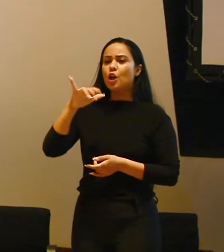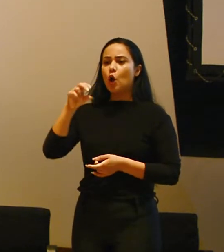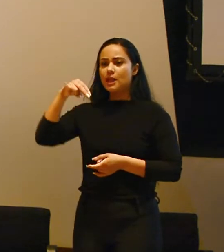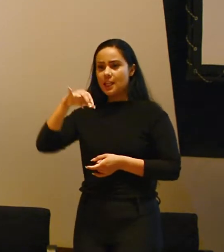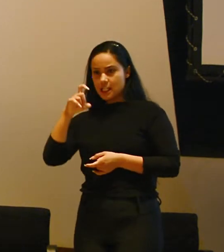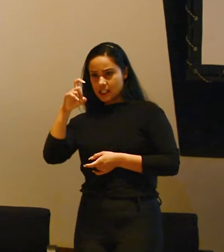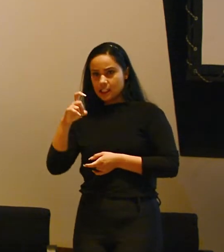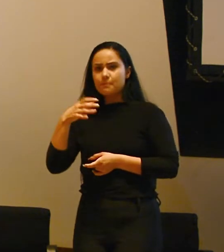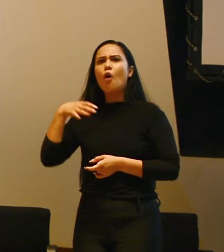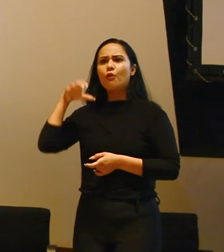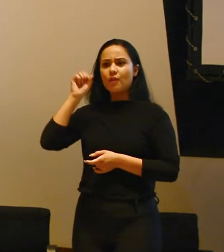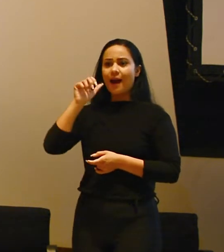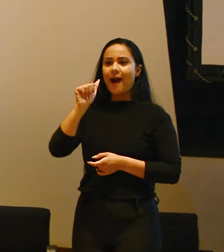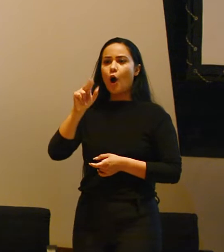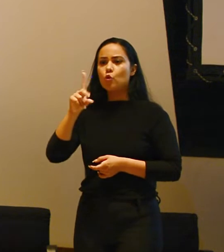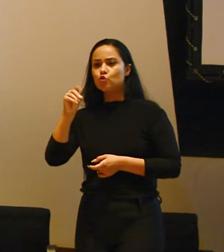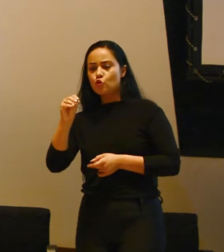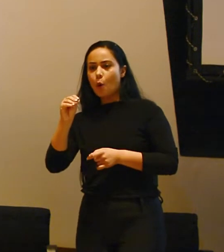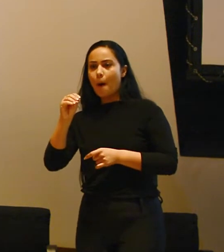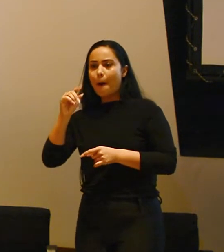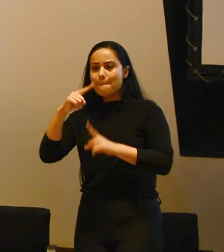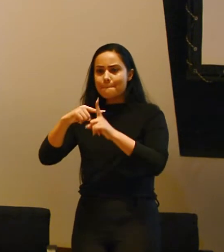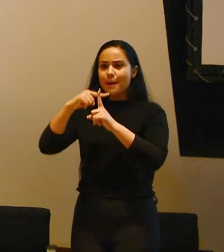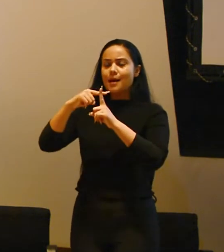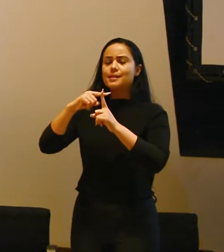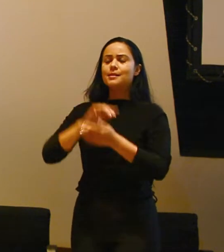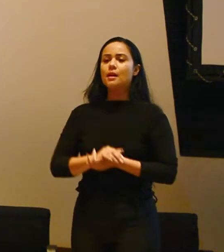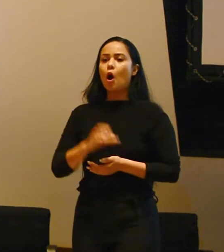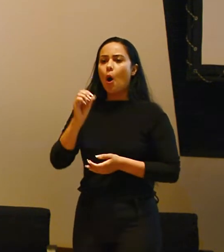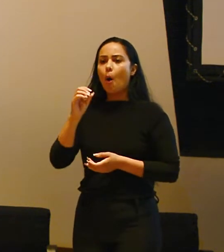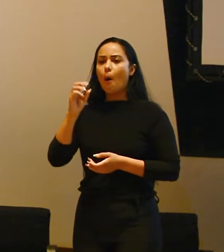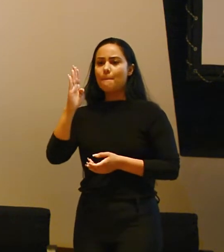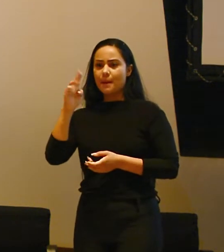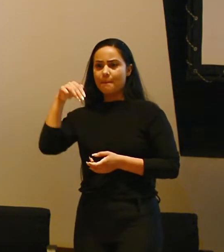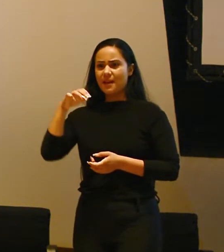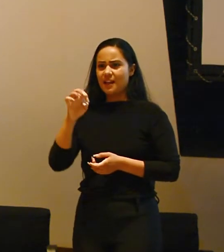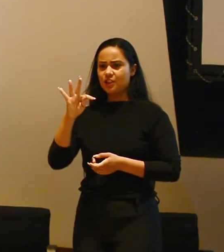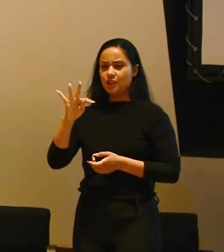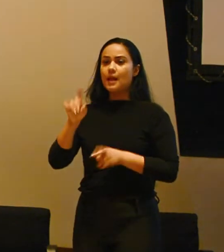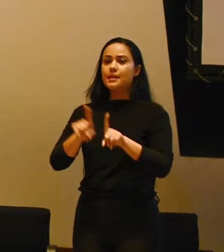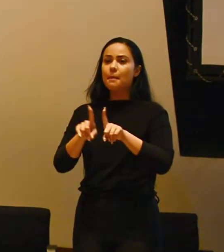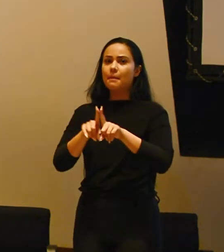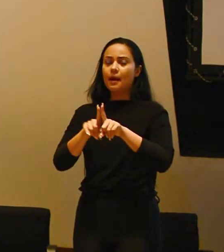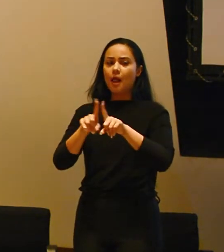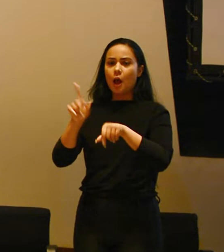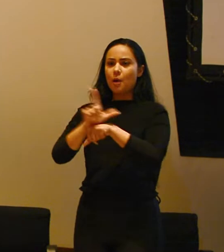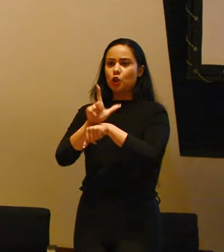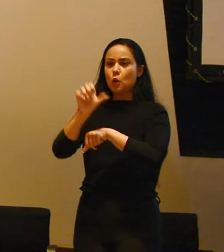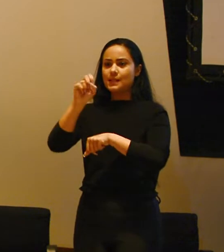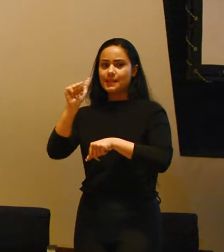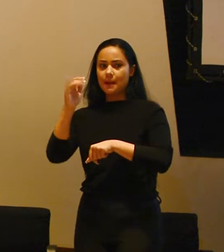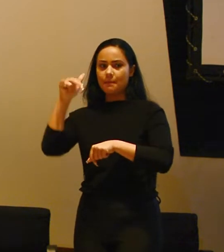Para Ouvir, a Audiomais, a OBMed, a Audiofisa e o Laboratório Sabin.